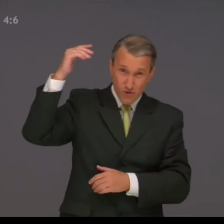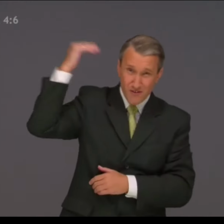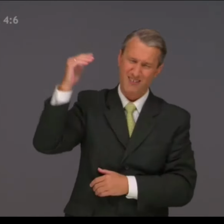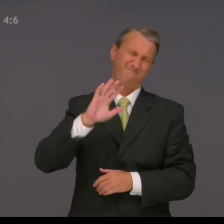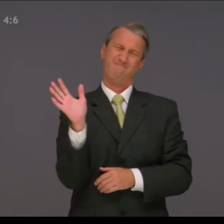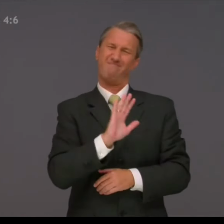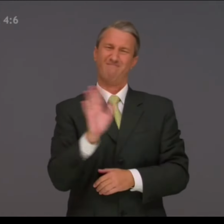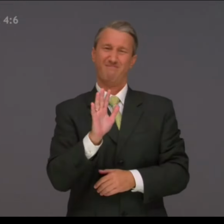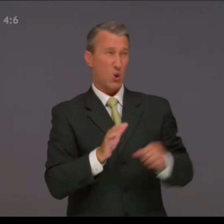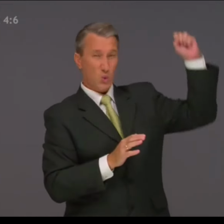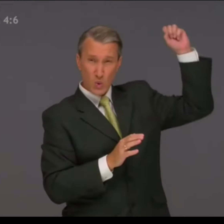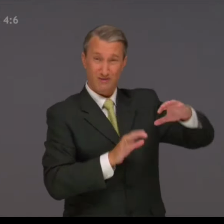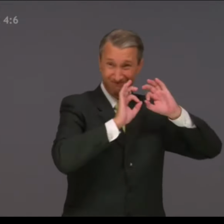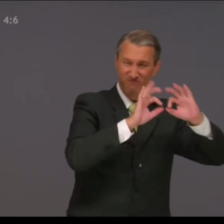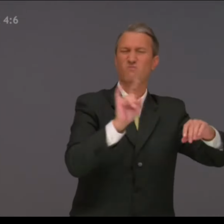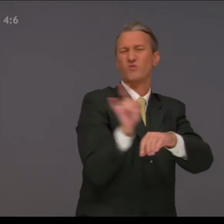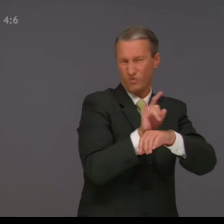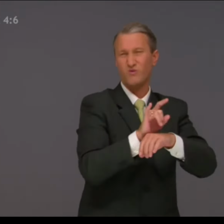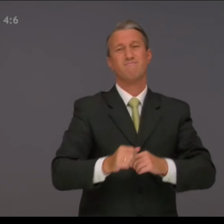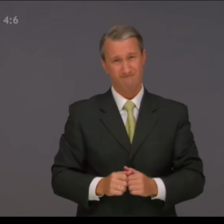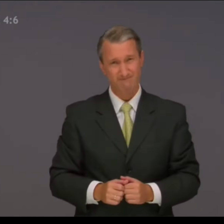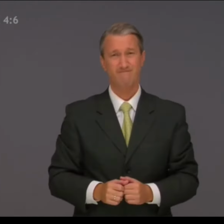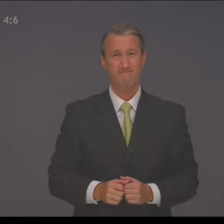Styler M9A1 ASG marka